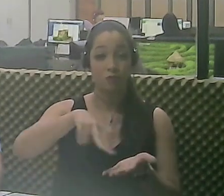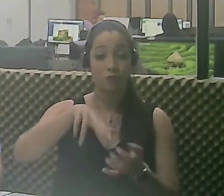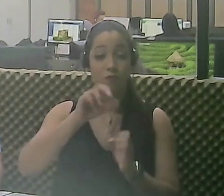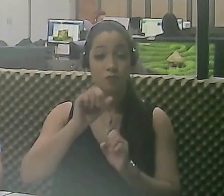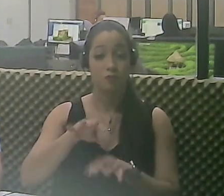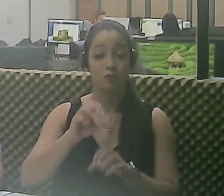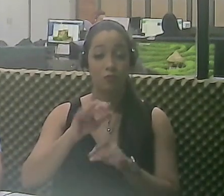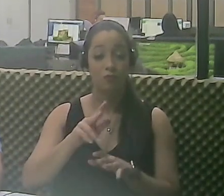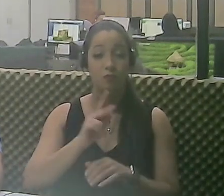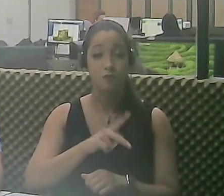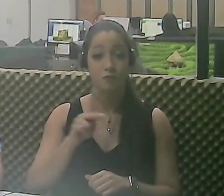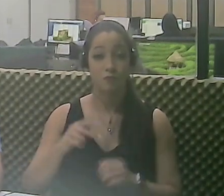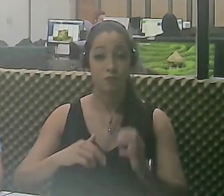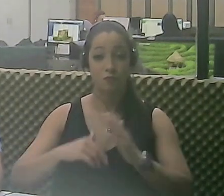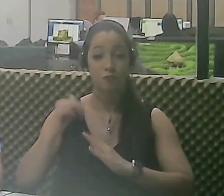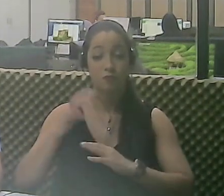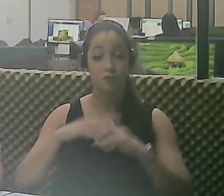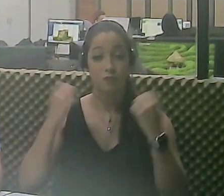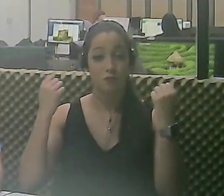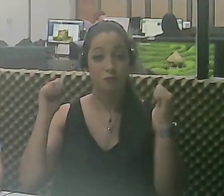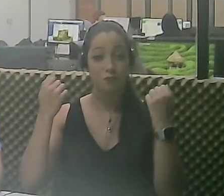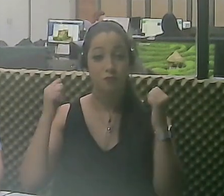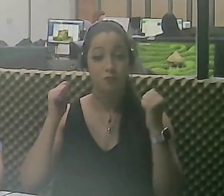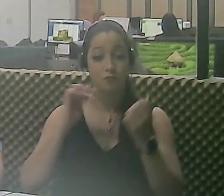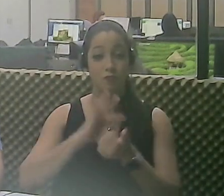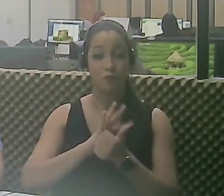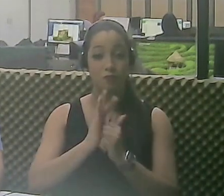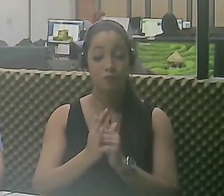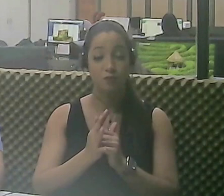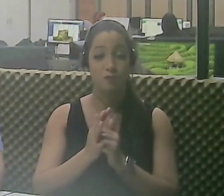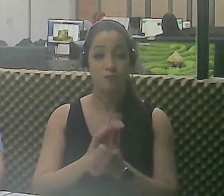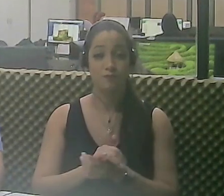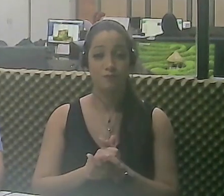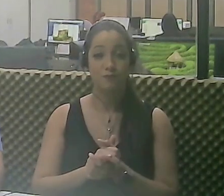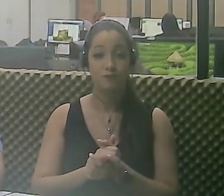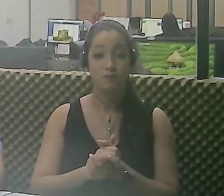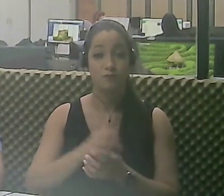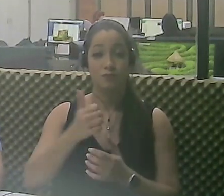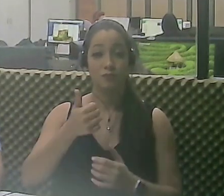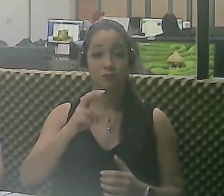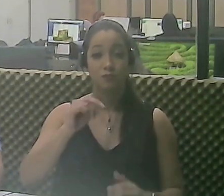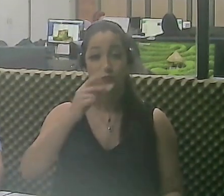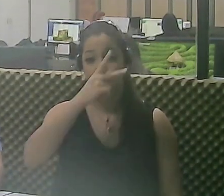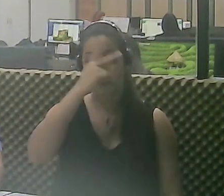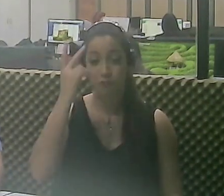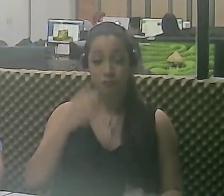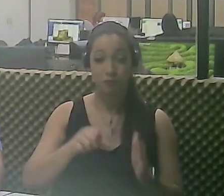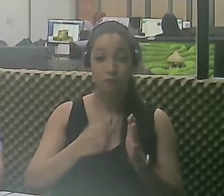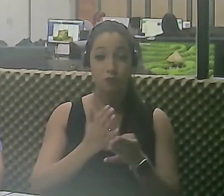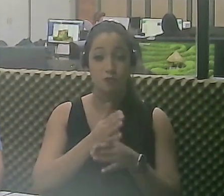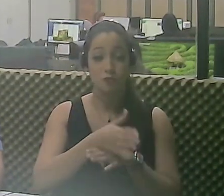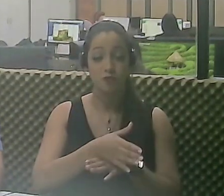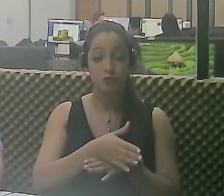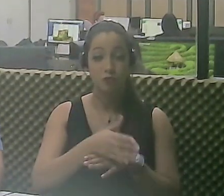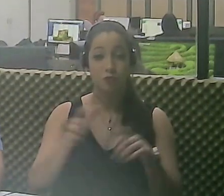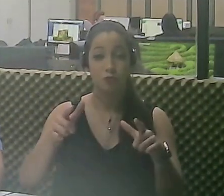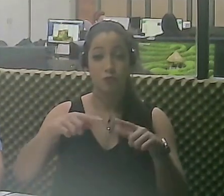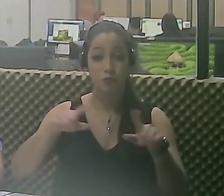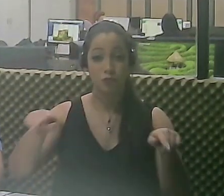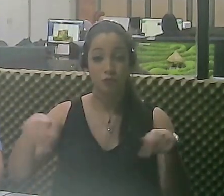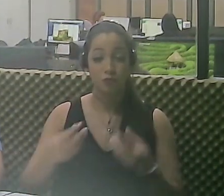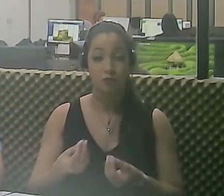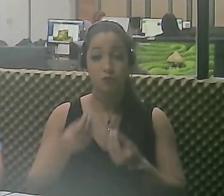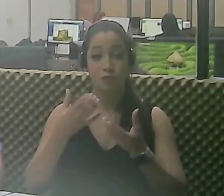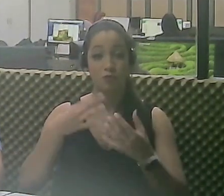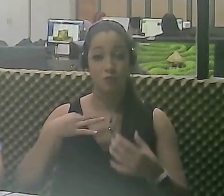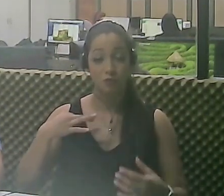sob orientação dos profissionais de educação física da FUTEL. Para os 150 primeiros servidores que chegarem ao local, será